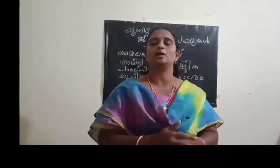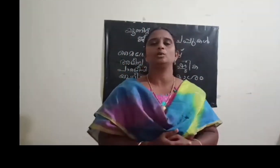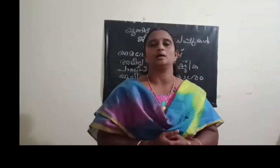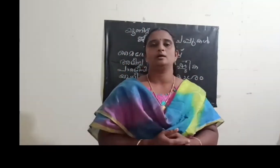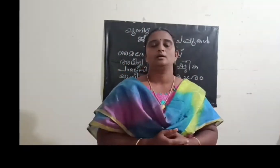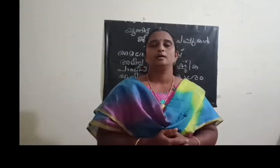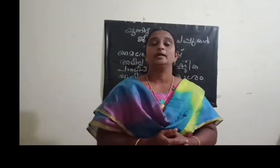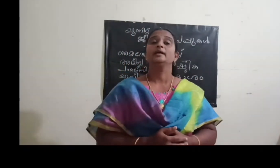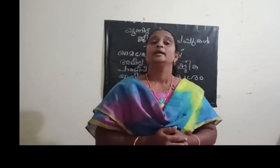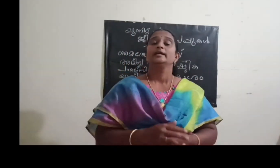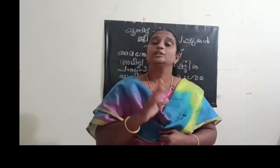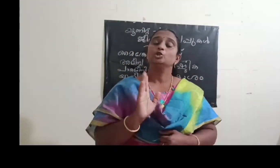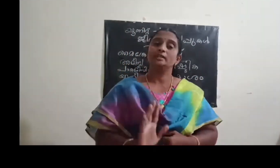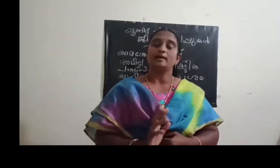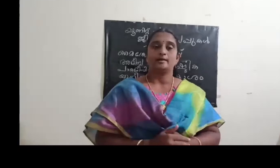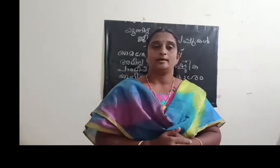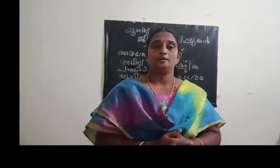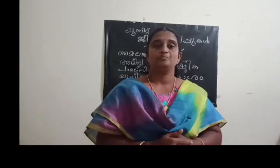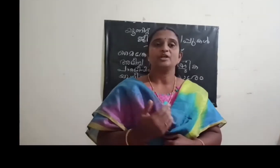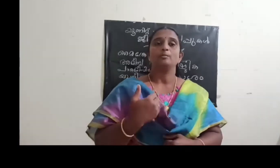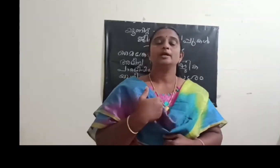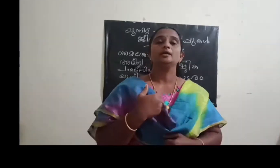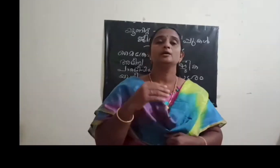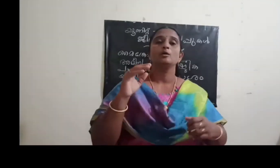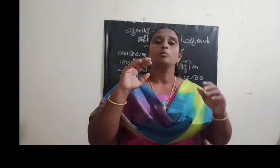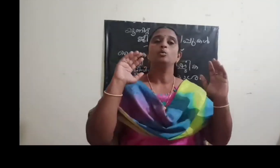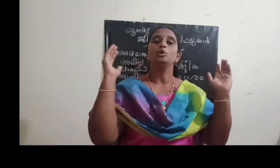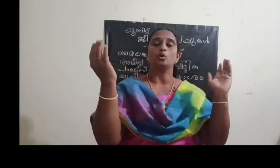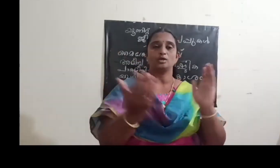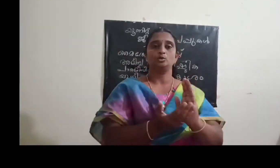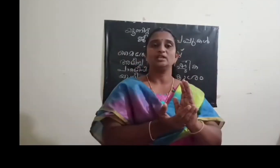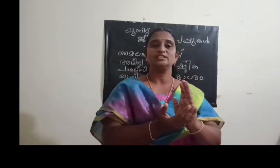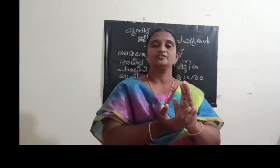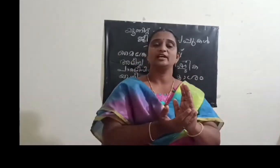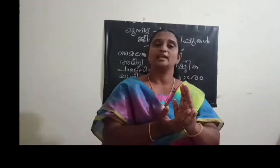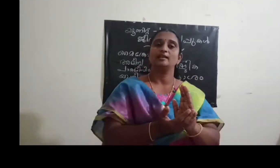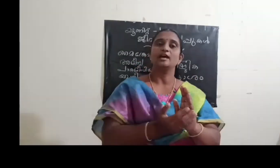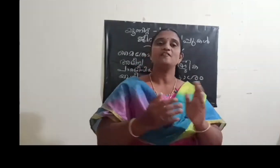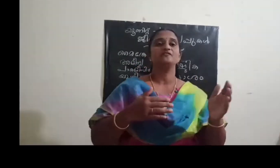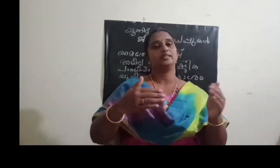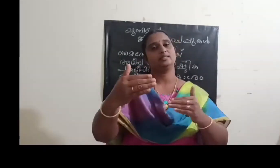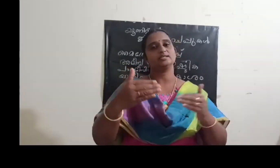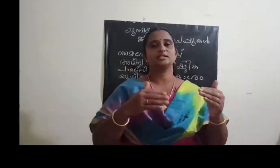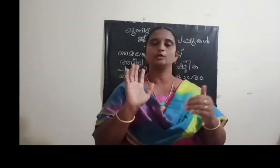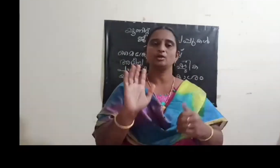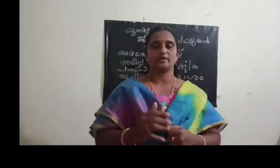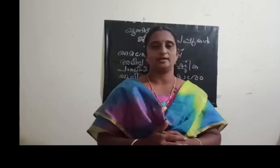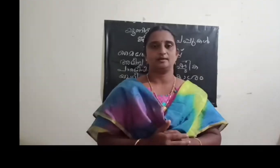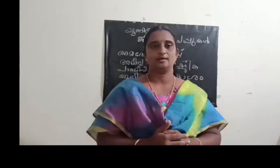കണ്ടിട്ടുണ്ടാവില്ല. എന്തു തന്നെ ആയാലും നമ്മുടെ ഭൂലോകത്തുള്ള ജീവികളെല്ലാം വ്യത്യസ്തതയുള്ളവയാണ്.